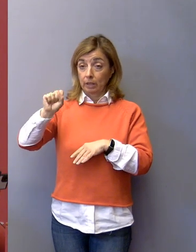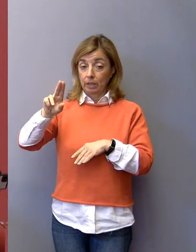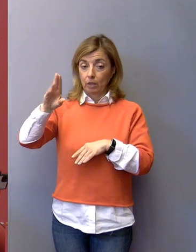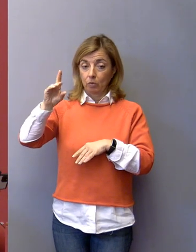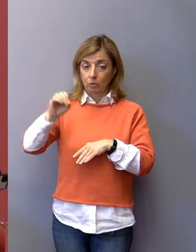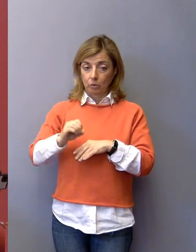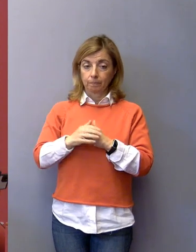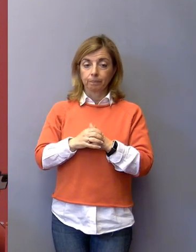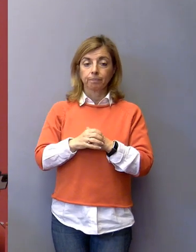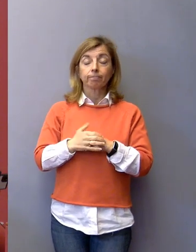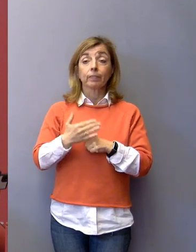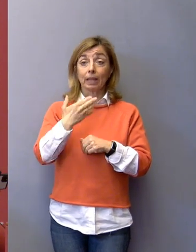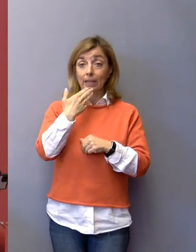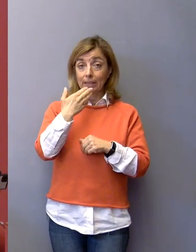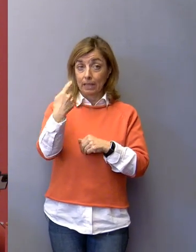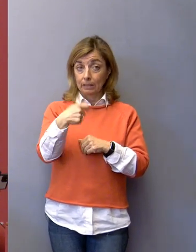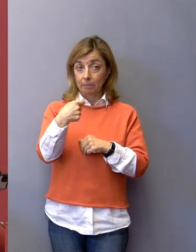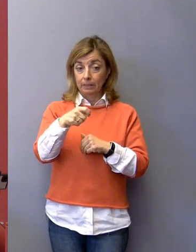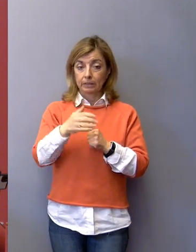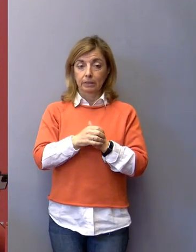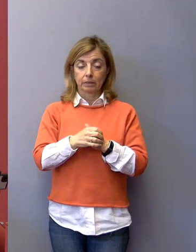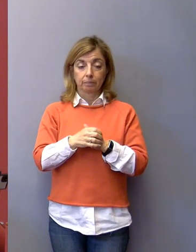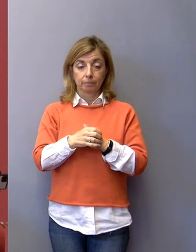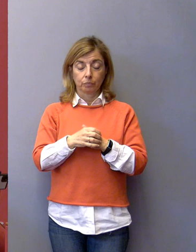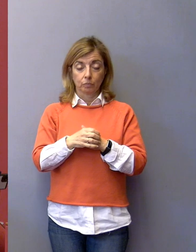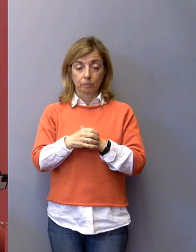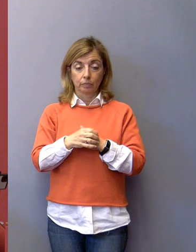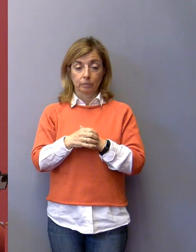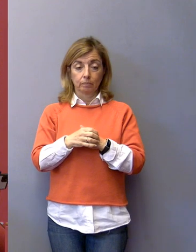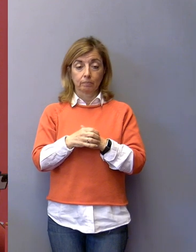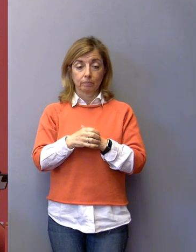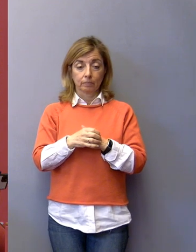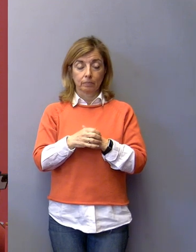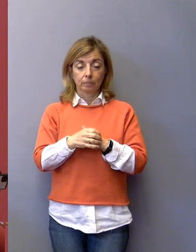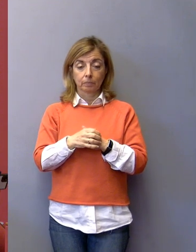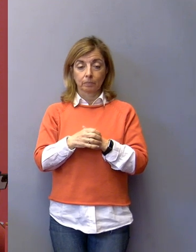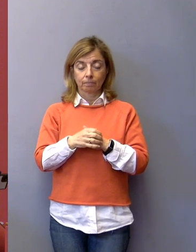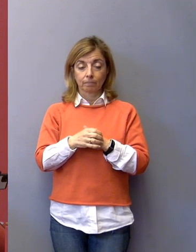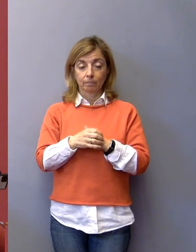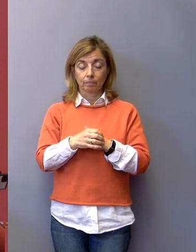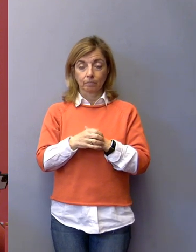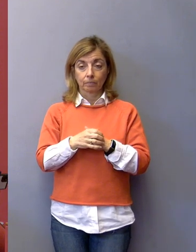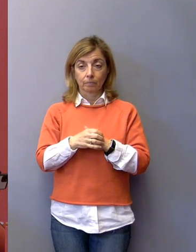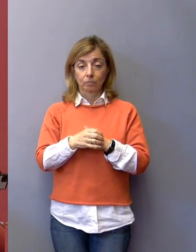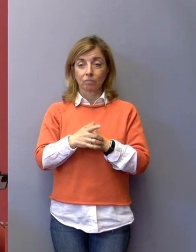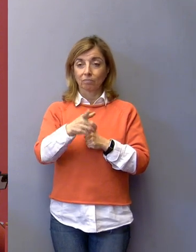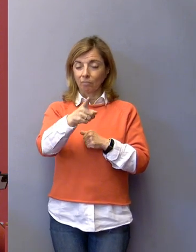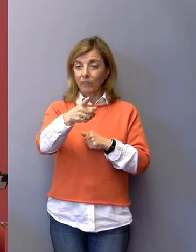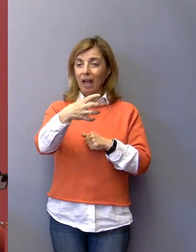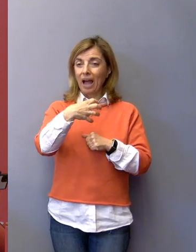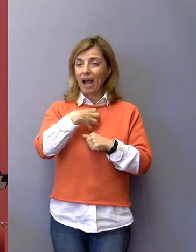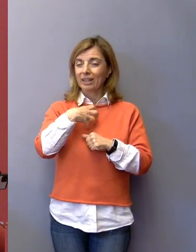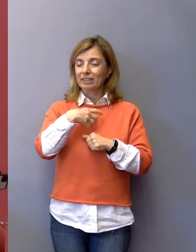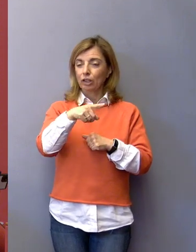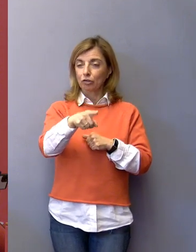Sì grazie presidente Ma noi non siamo d'accordo con la linea portata appunto avanti dalla dall'assessorato